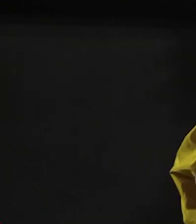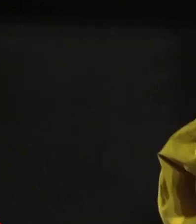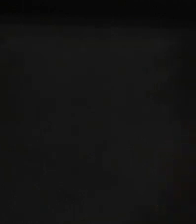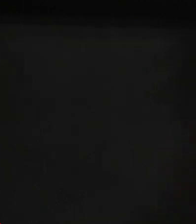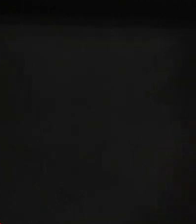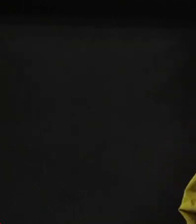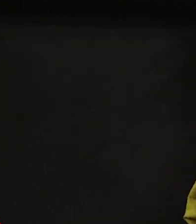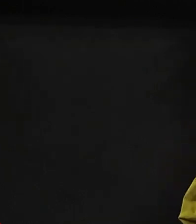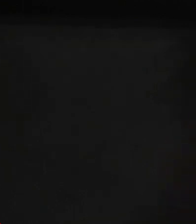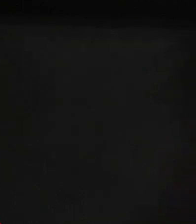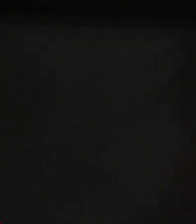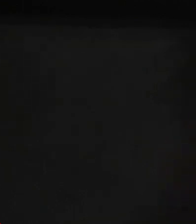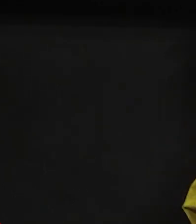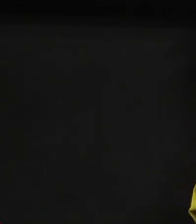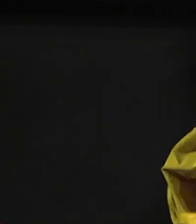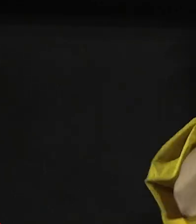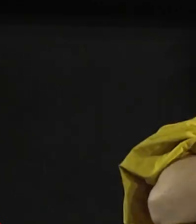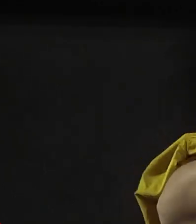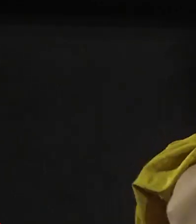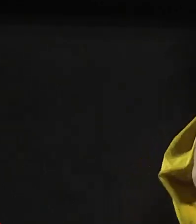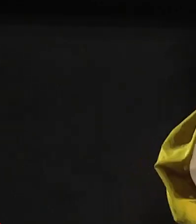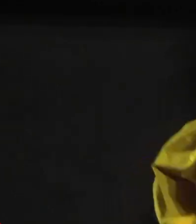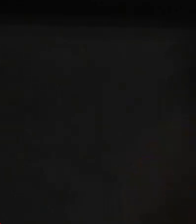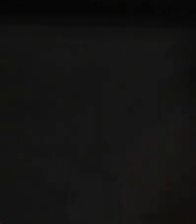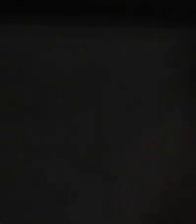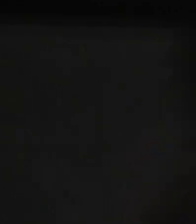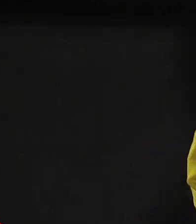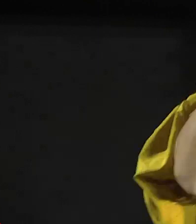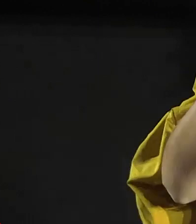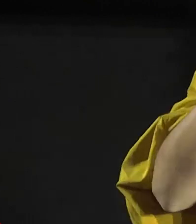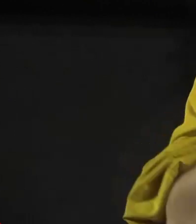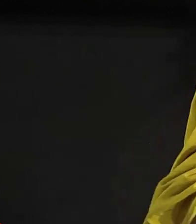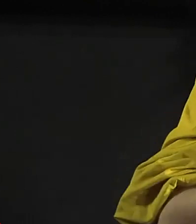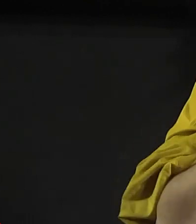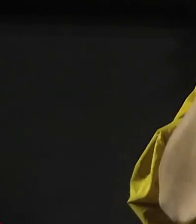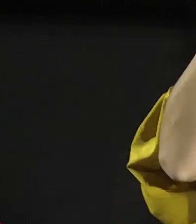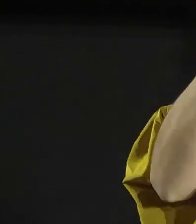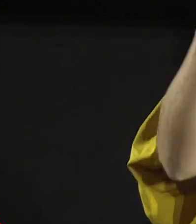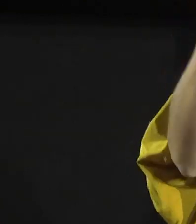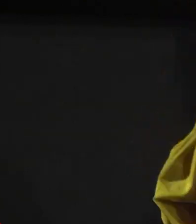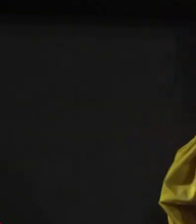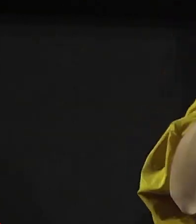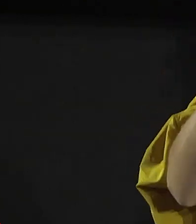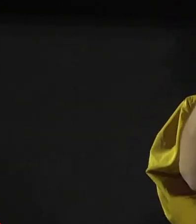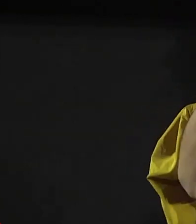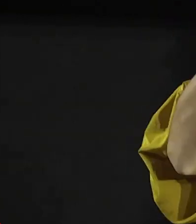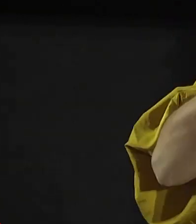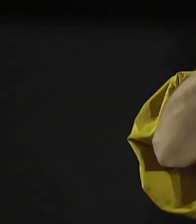nada porque yo Es verdad que me gustaba mucho el mundo visual el cine el teatro lo creativo Pero eso lo veía como un futuro